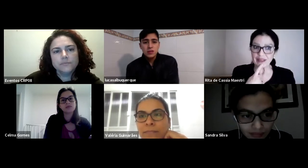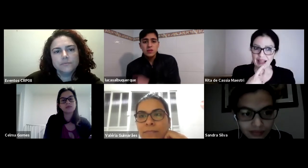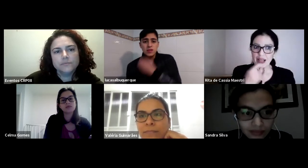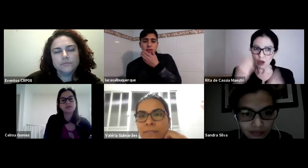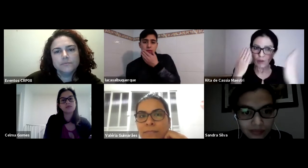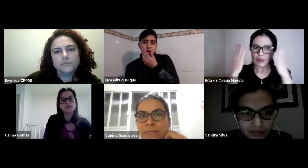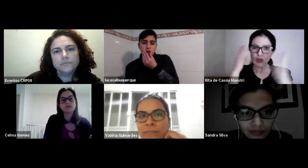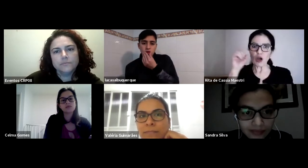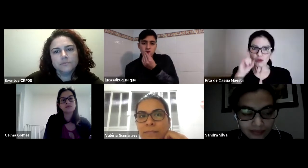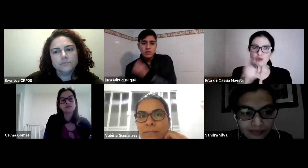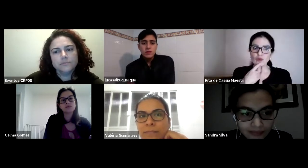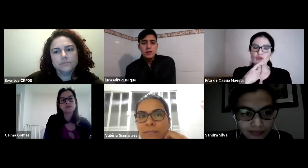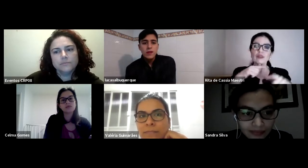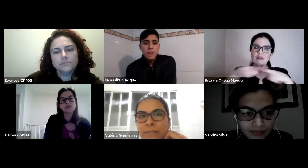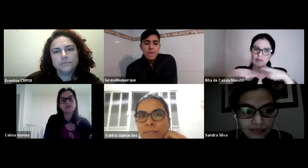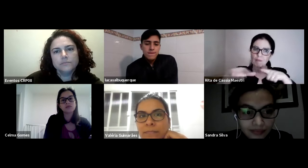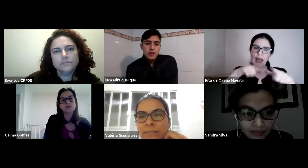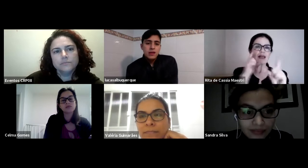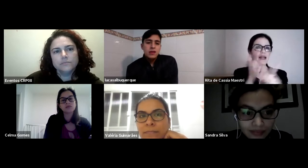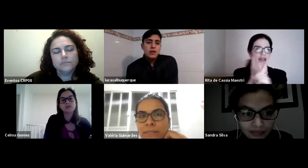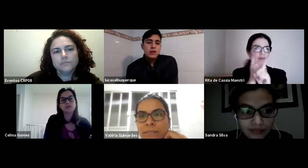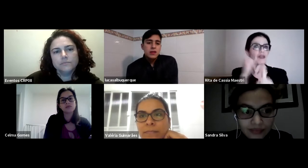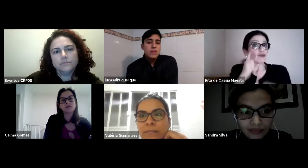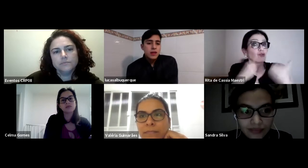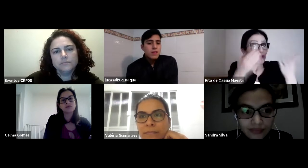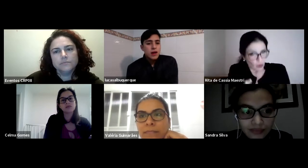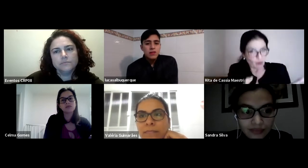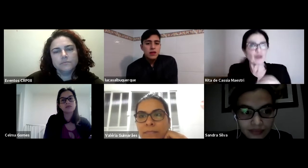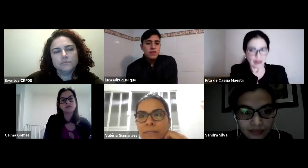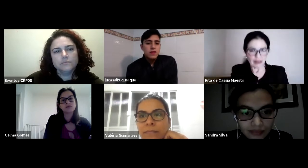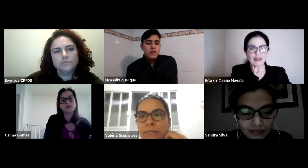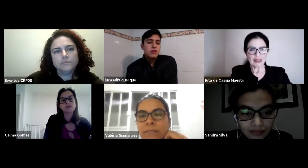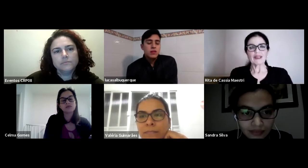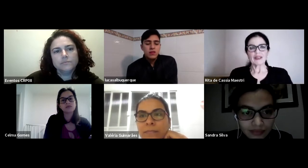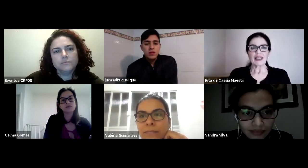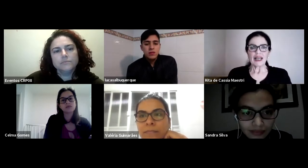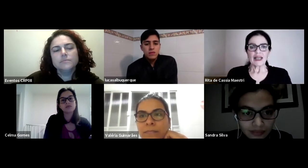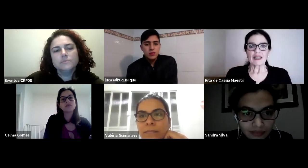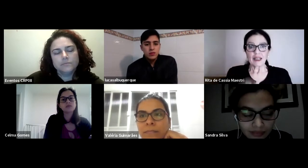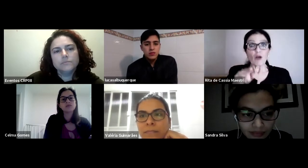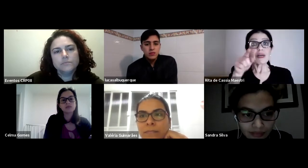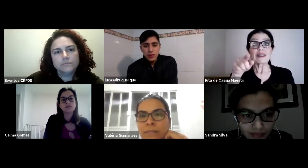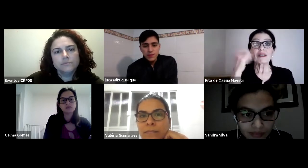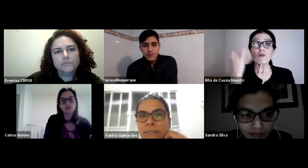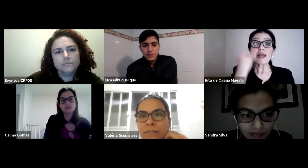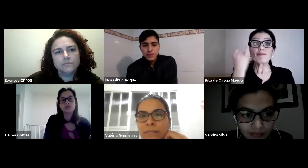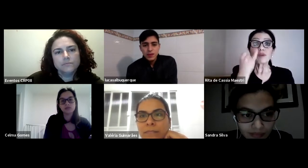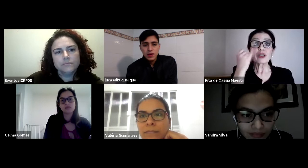Mas nós temos também psicólogos surdos e também trabalham, né, enfim, fazendo atendimento com a pessoa